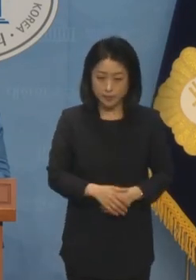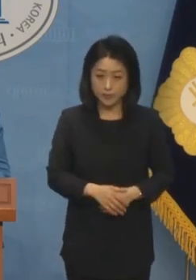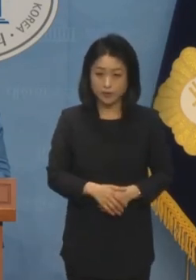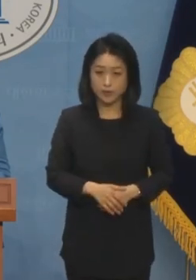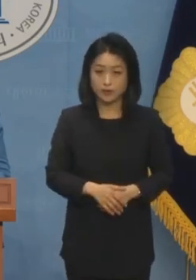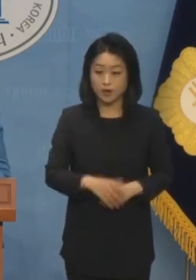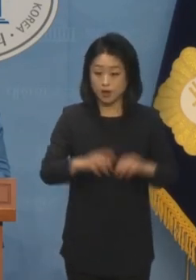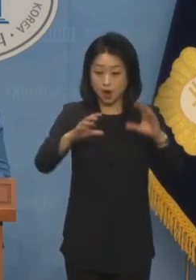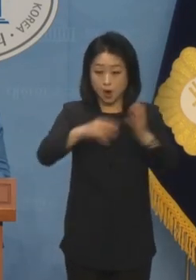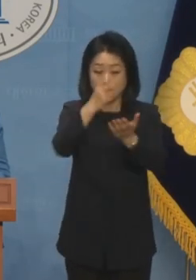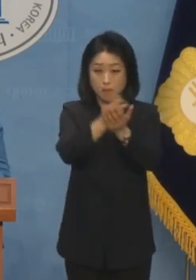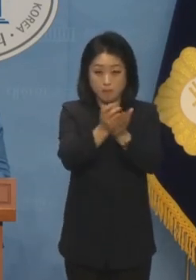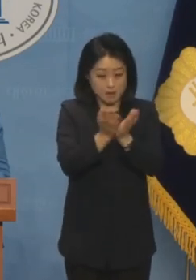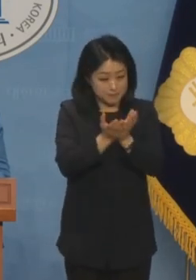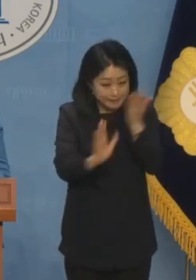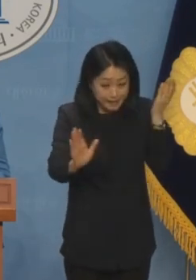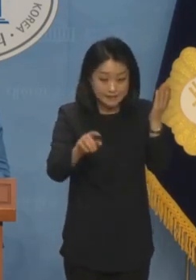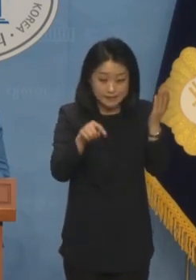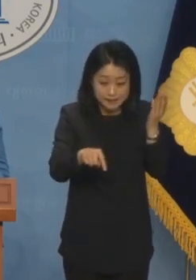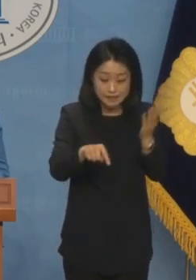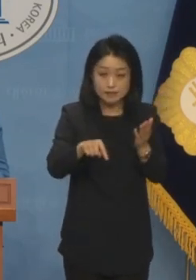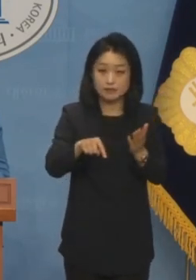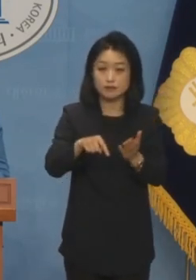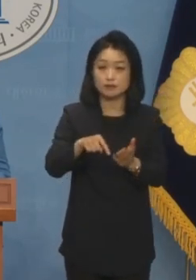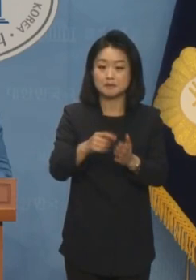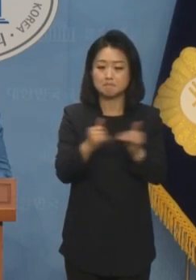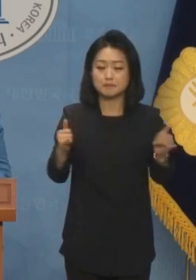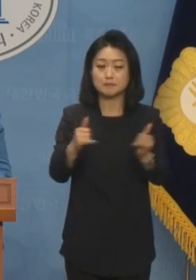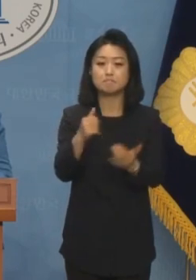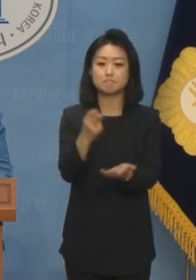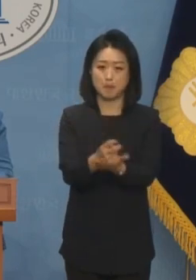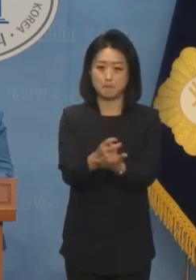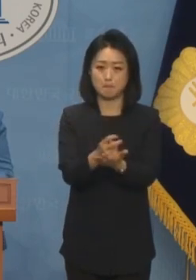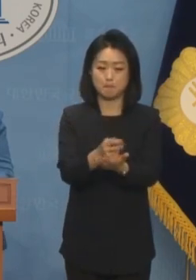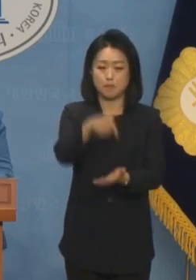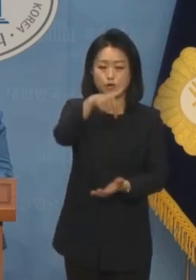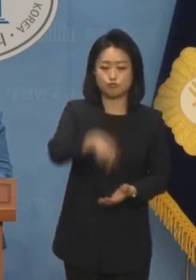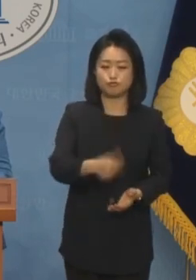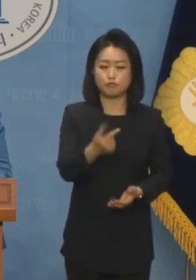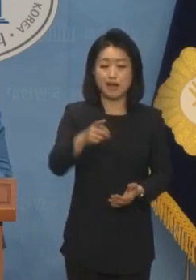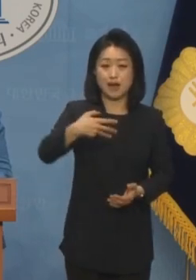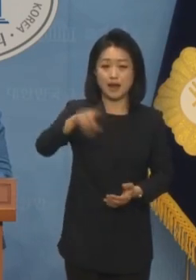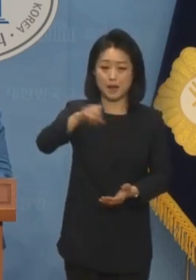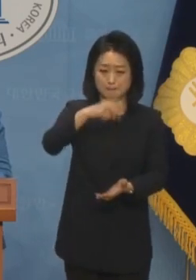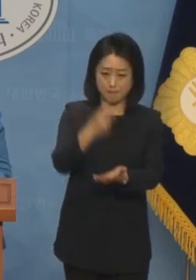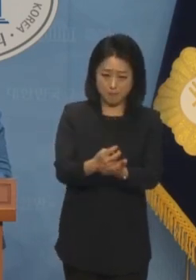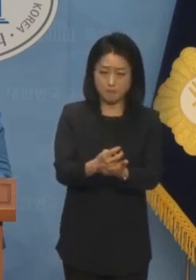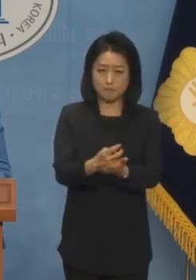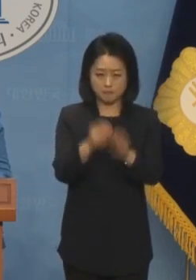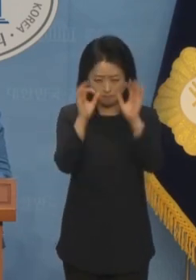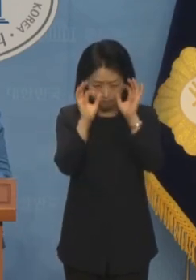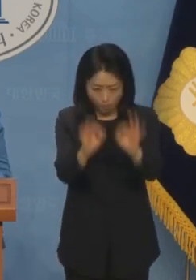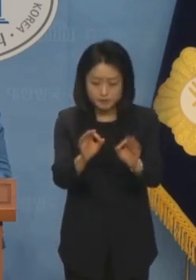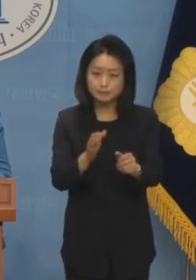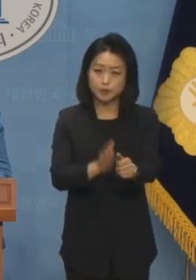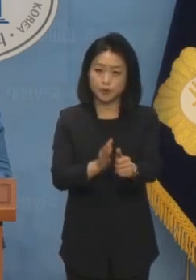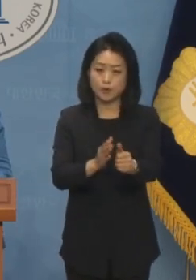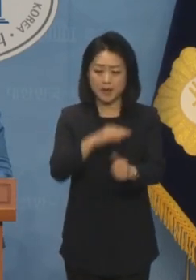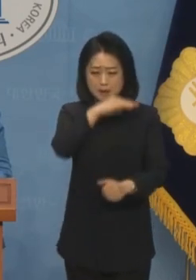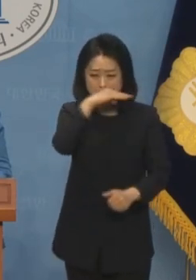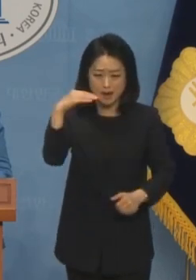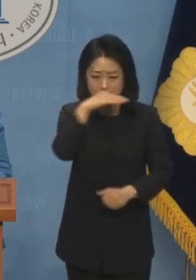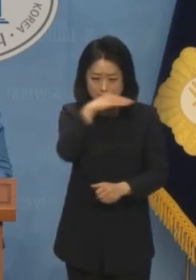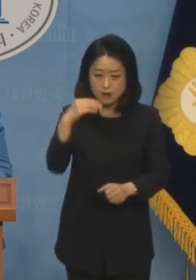이런 헌법 불합치까지 난 구하라법과 같은 억울한 사연을 바로잡을 수 있는